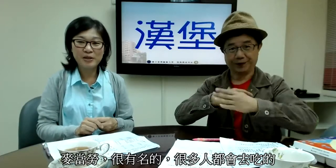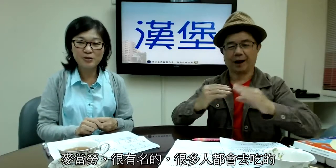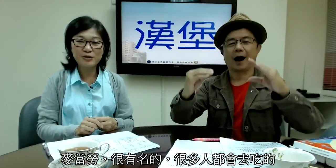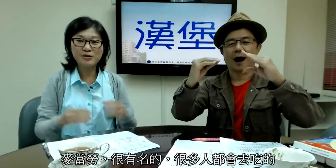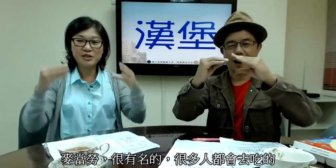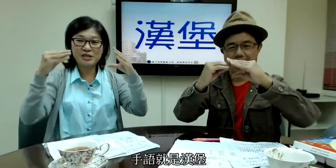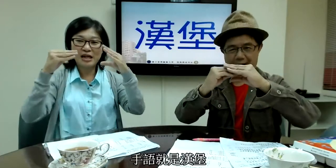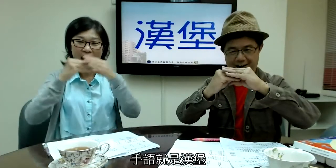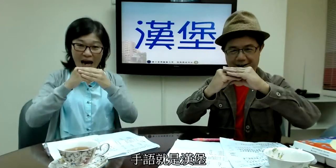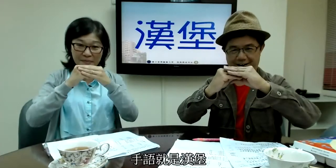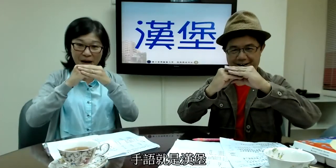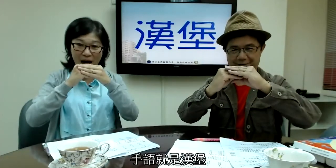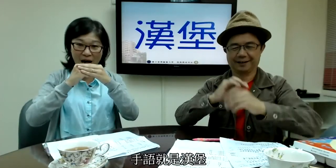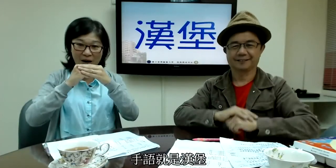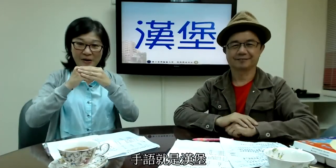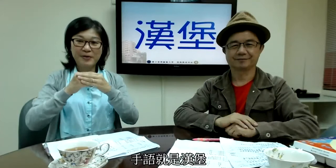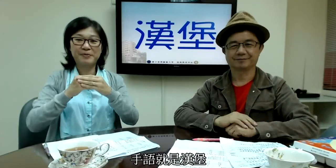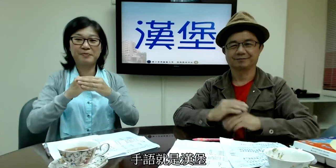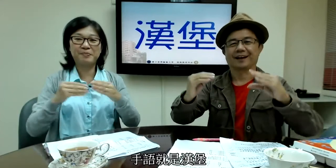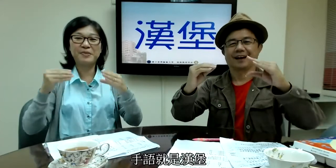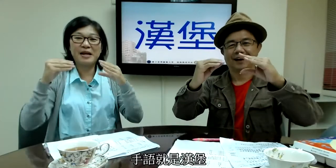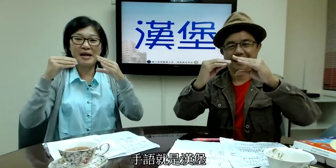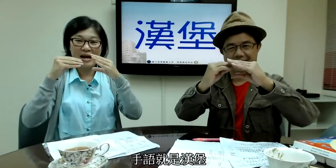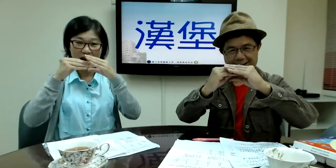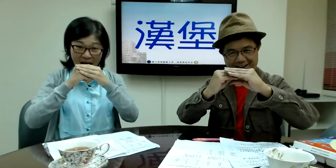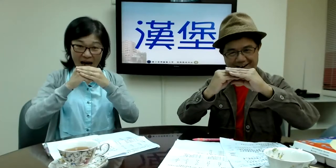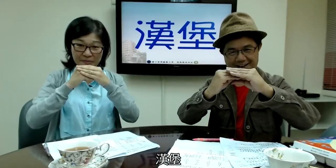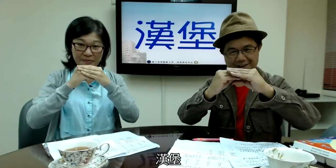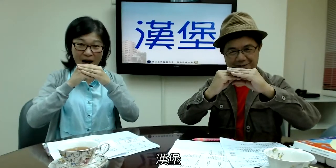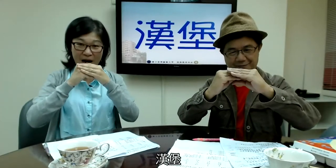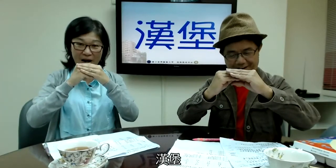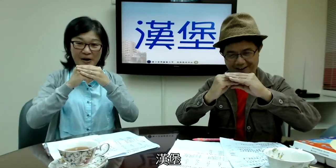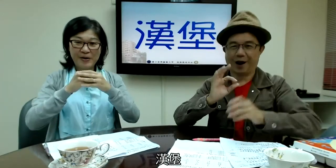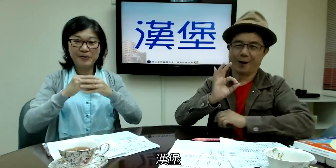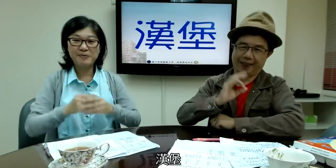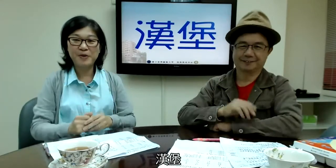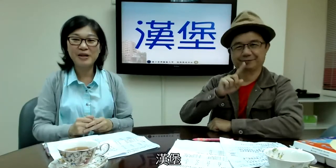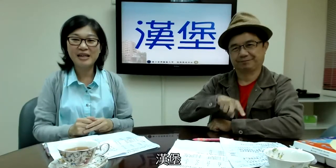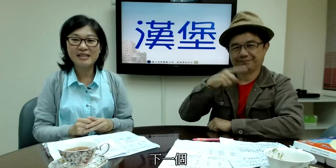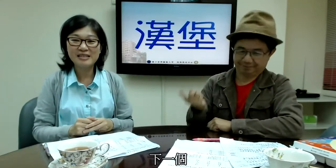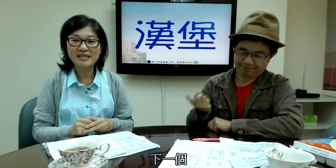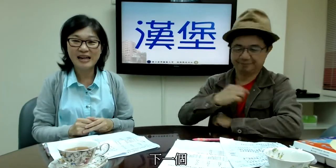以就是汉堡，汉堡。OK， 下一个